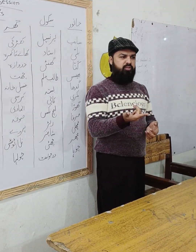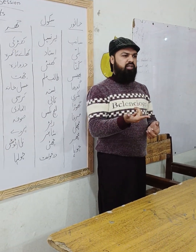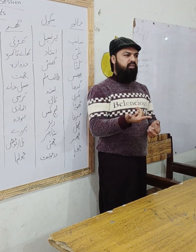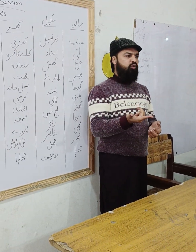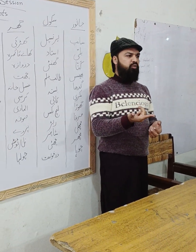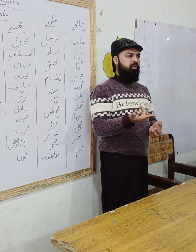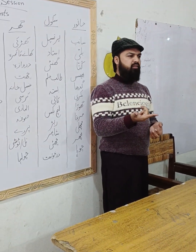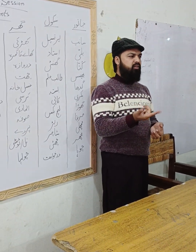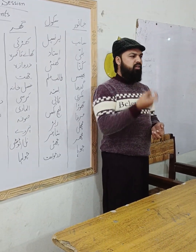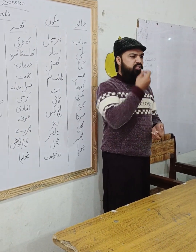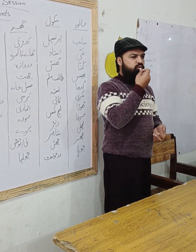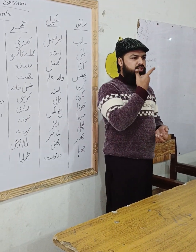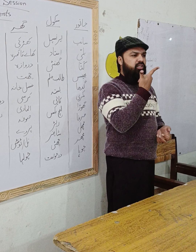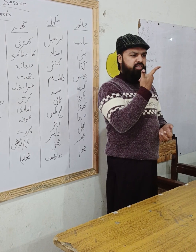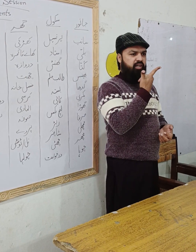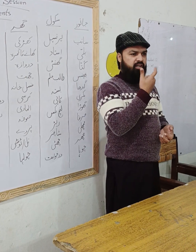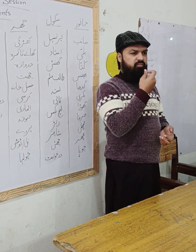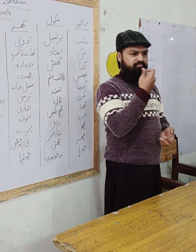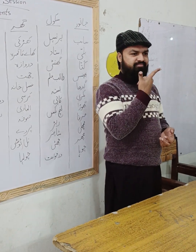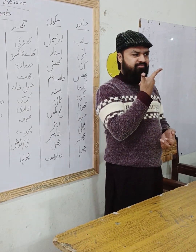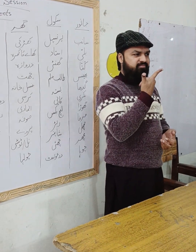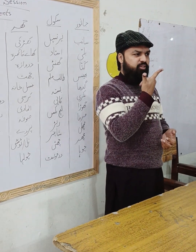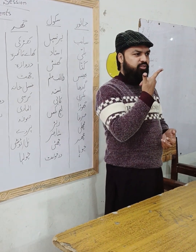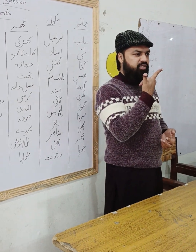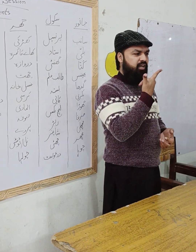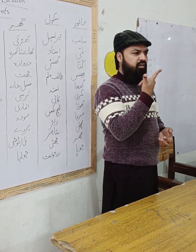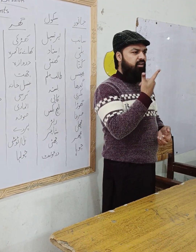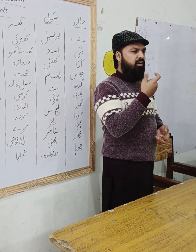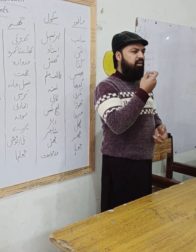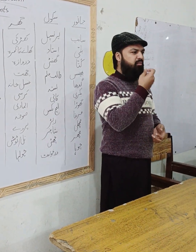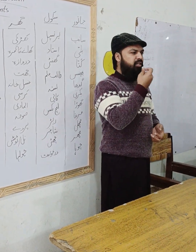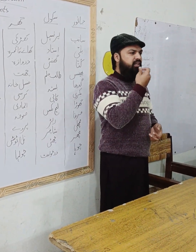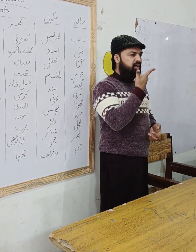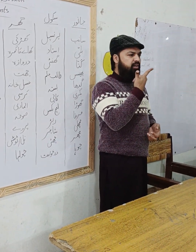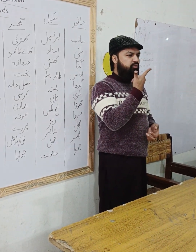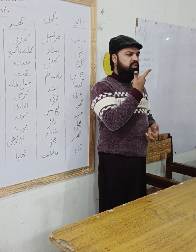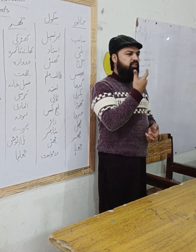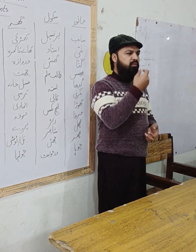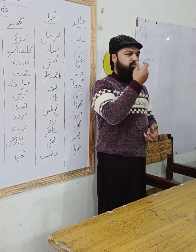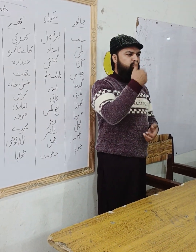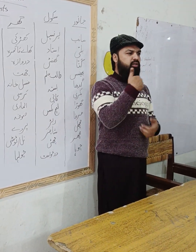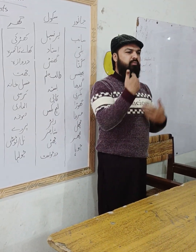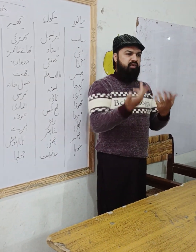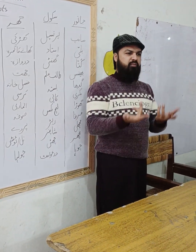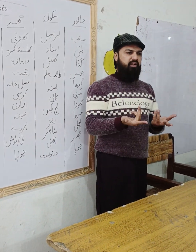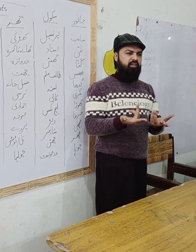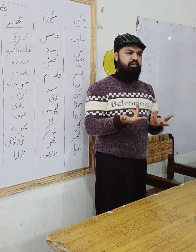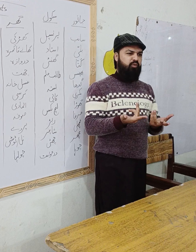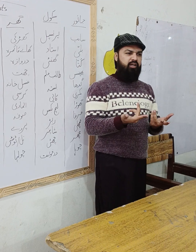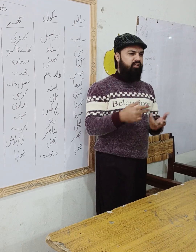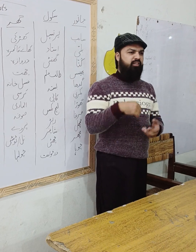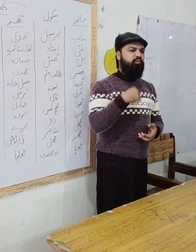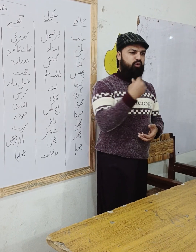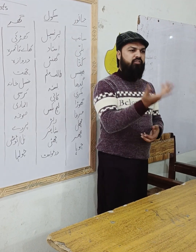के तौर पे ये खुशी का इशारा है, ये खुशी का। अगर मैं ये कर रहा हूँ साथ में मुंह गमी वाला बना लिया हुआ है तो वो कन्वे नहीं